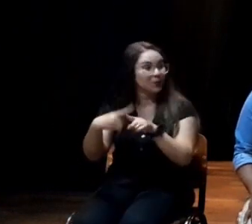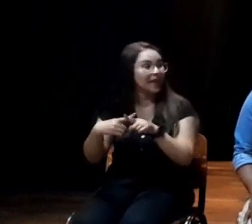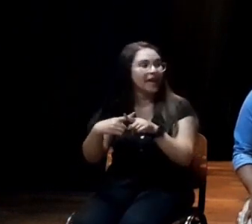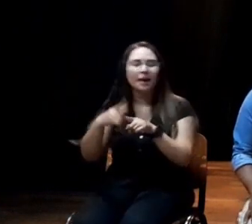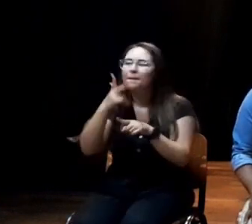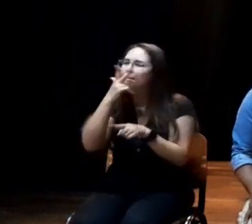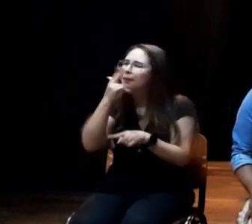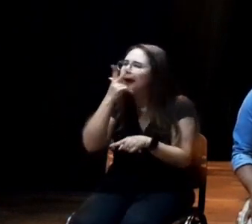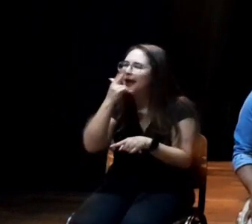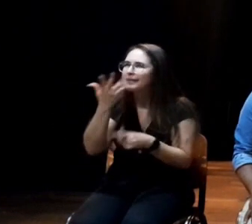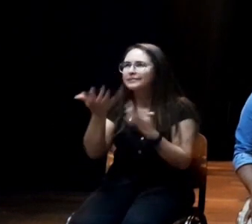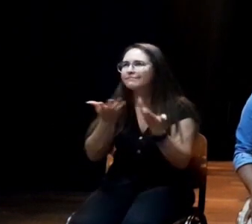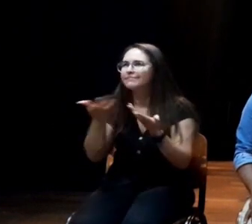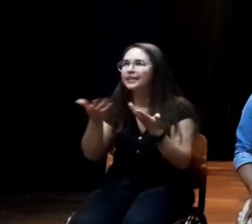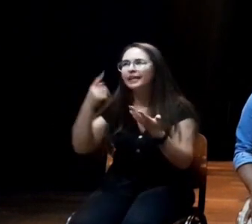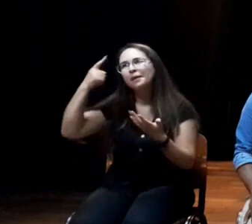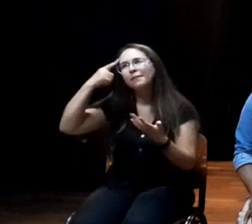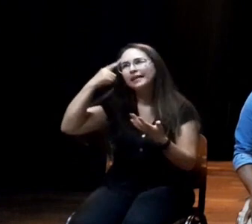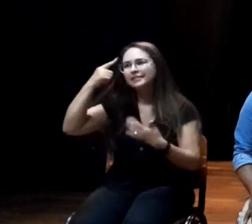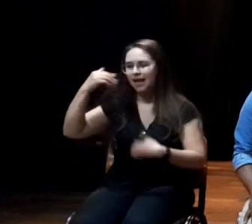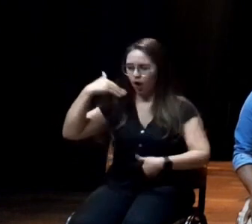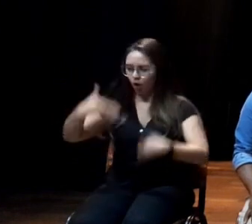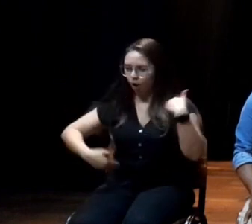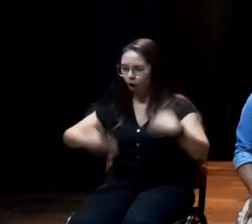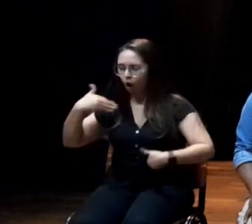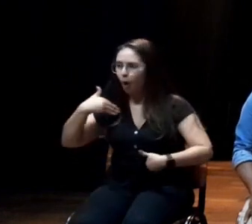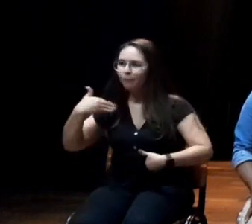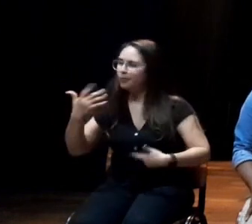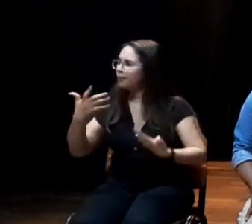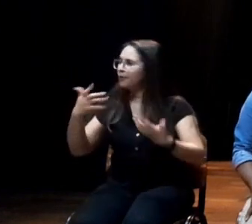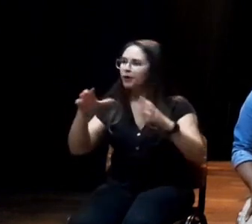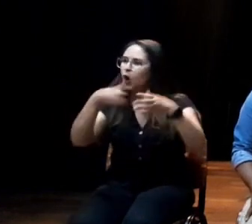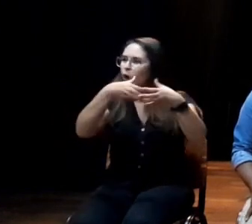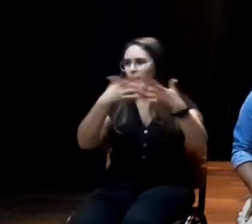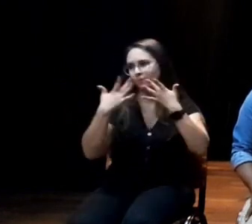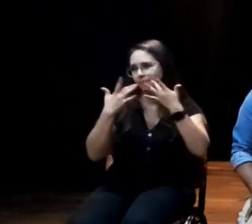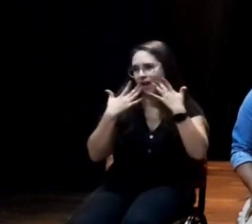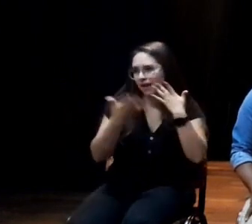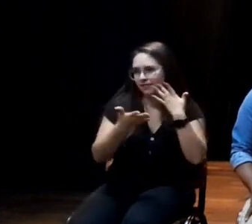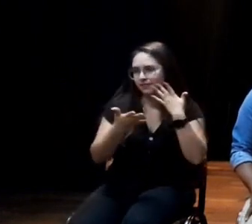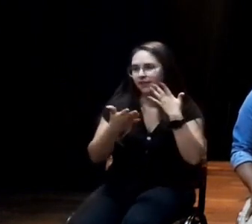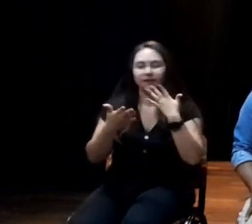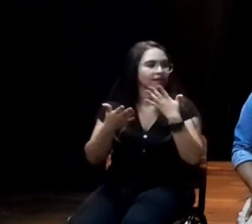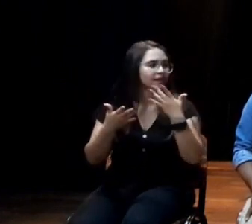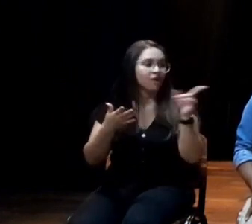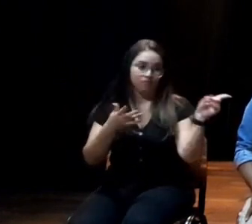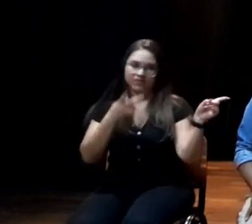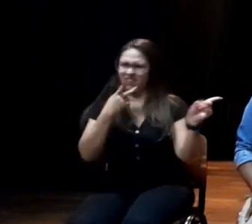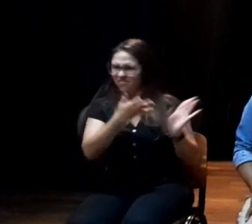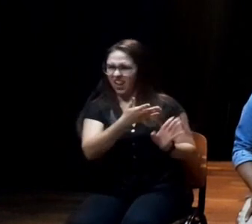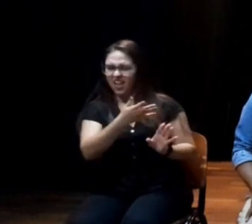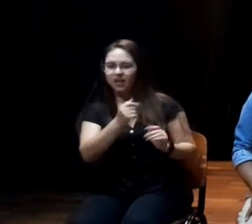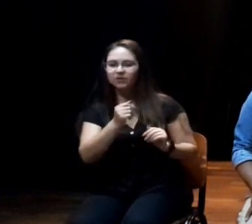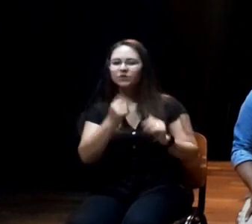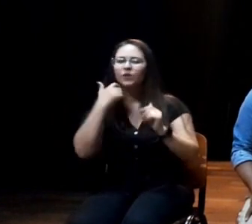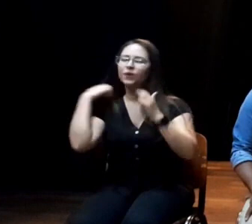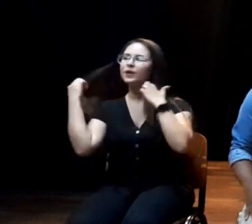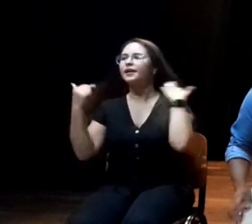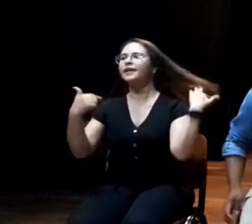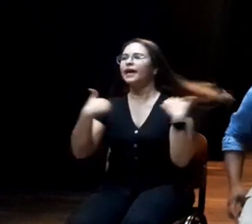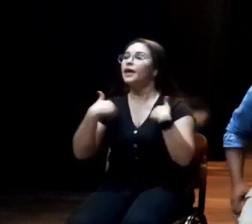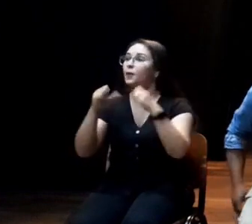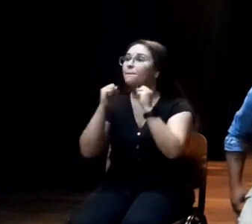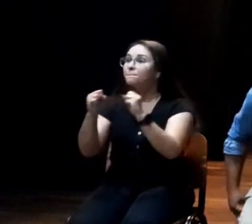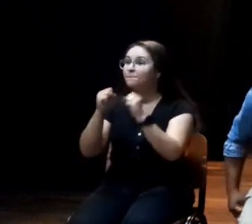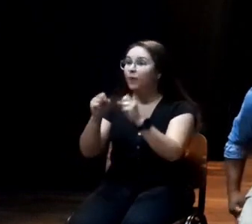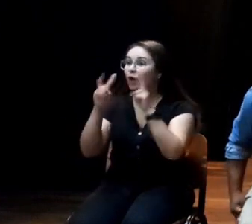é como se pensasse um corpo, sei lá, um elenco de uma peça em que você... pelo que você está falando, né? Uhum. E eu posso